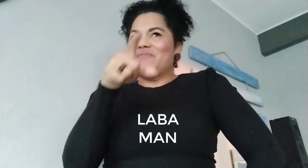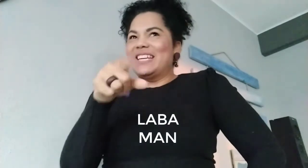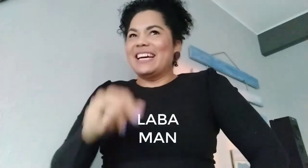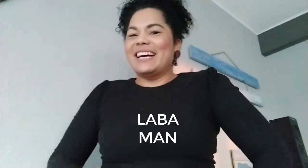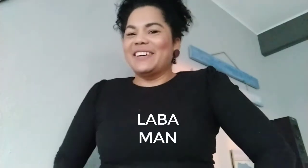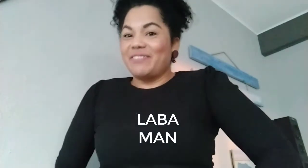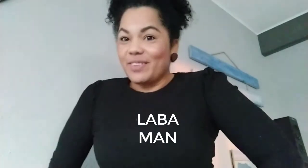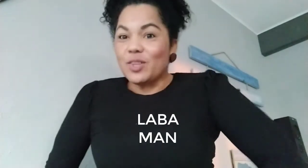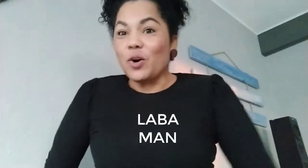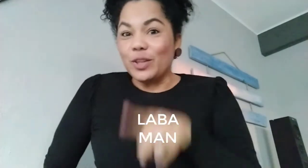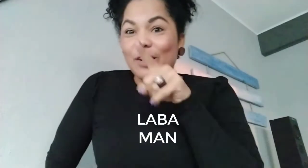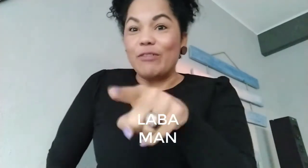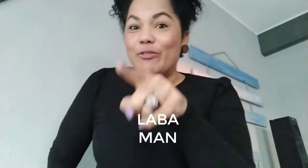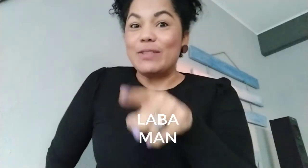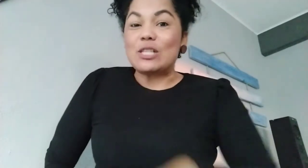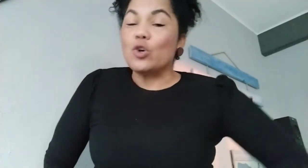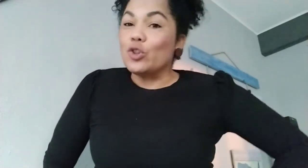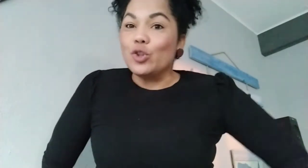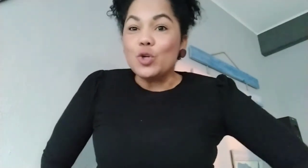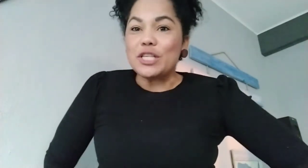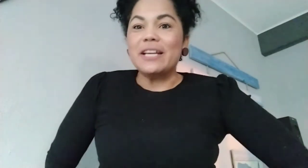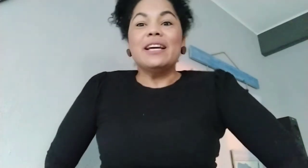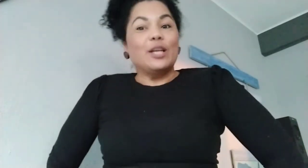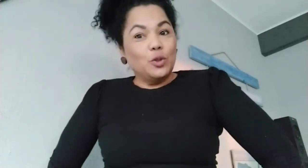Mira, no te confundes con